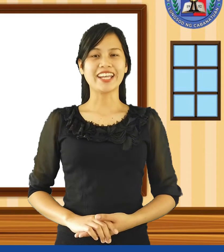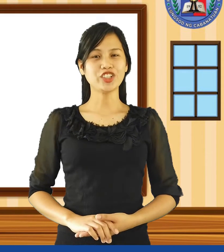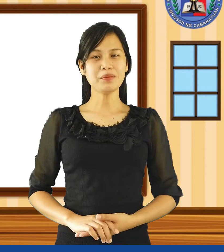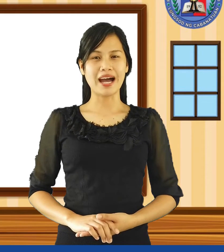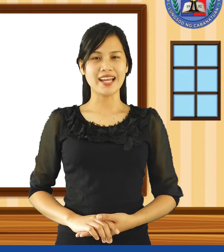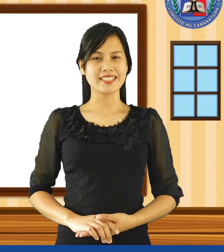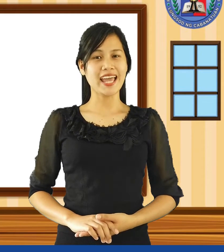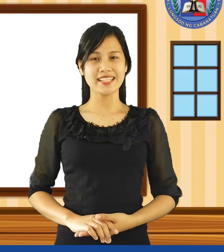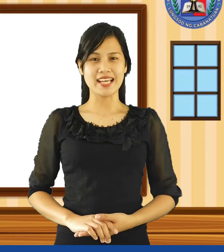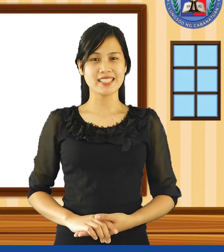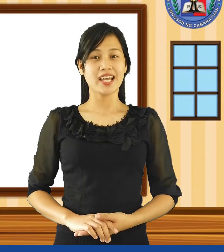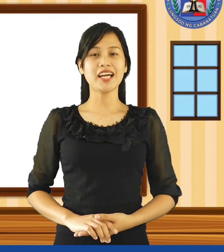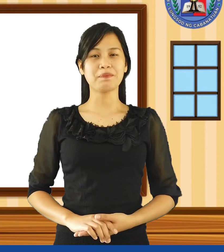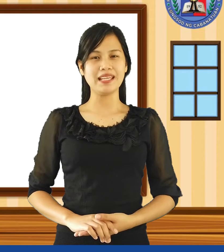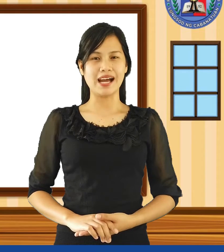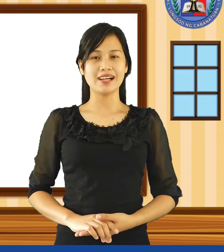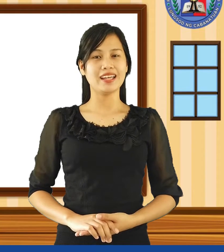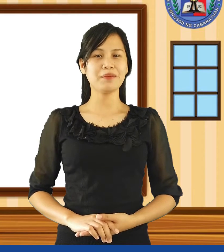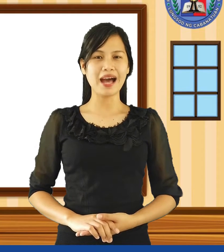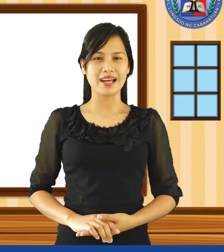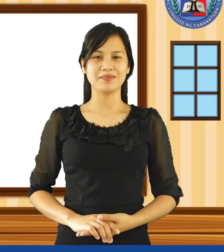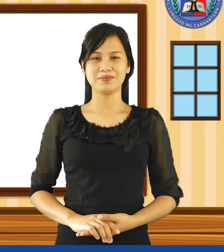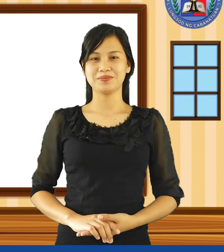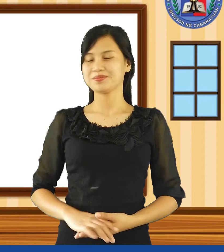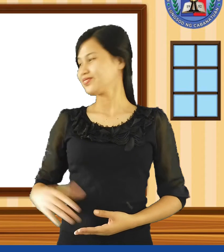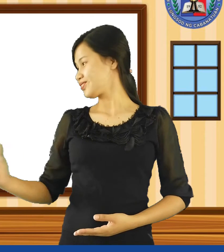Narito naman ang senyas ng bilang lima.